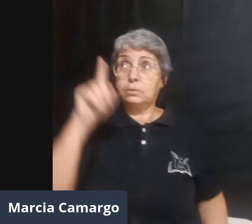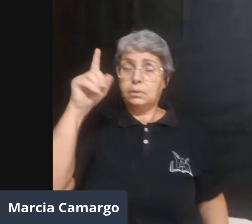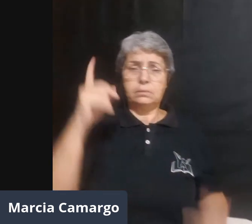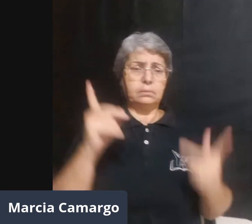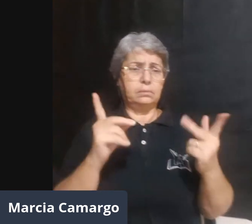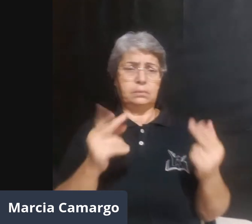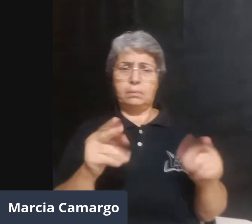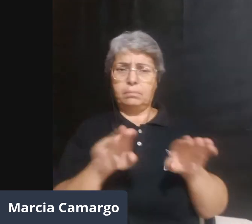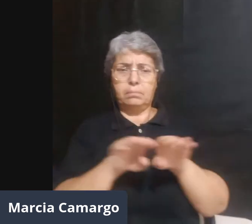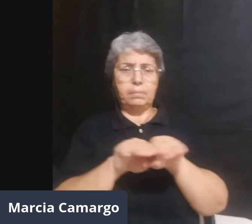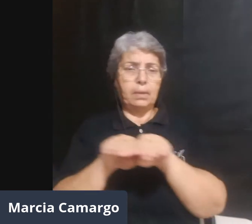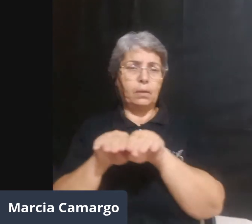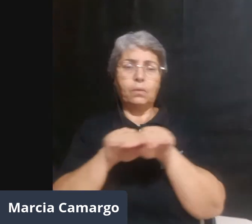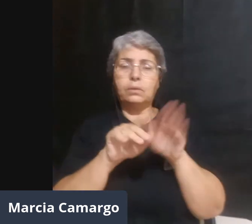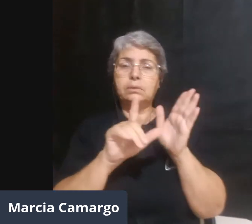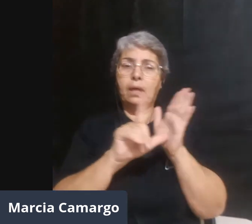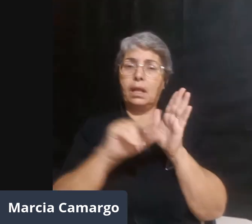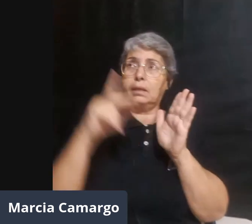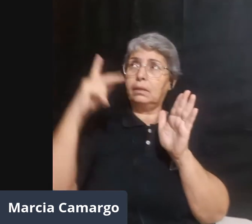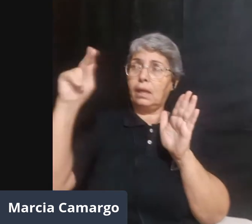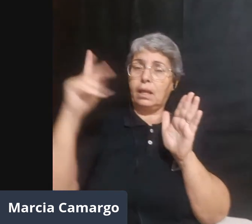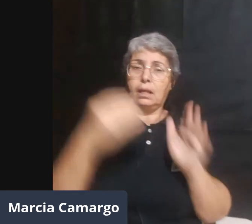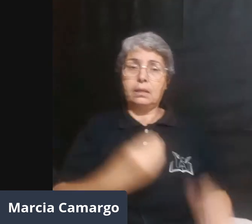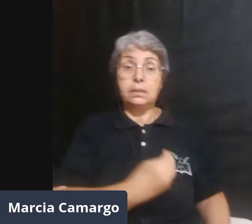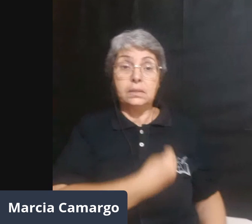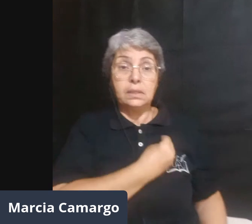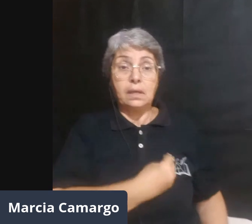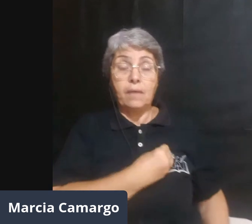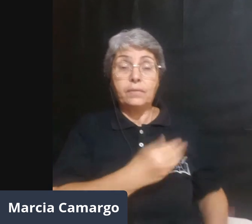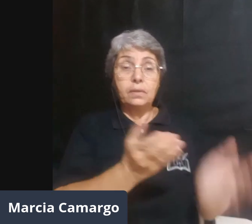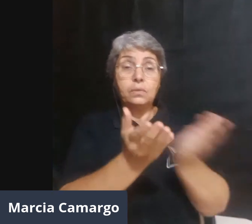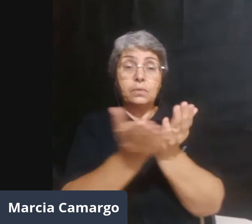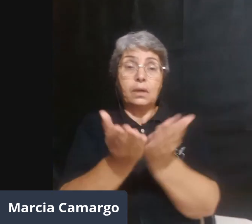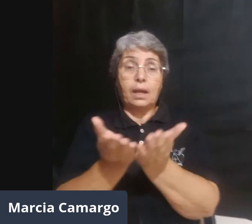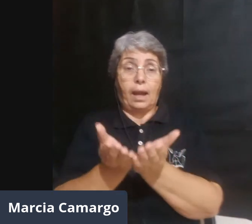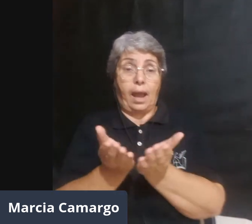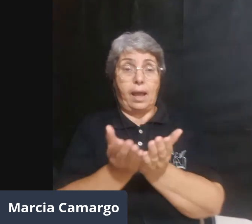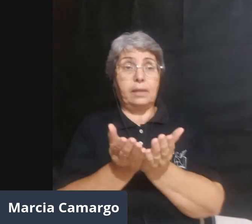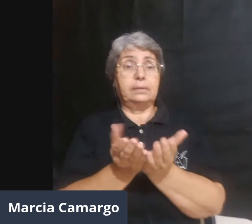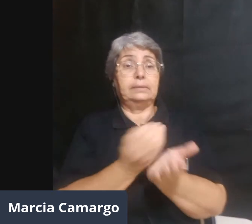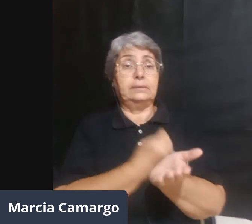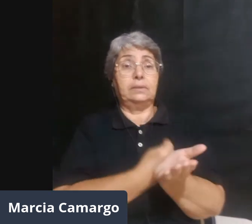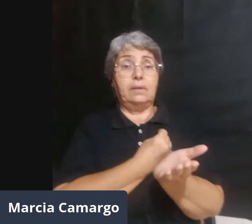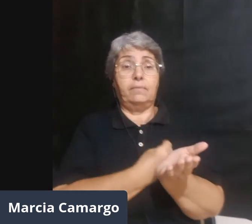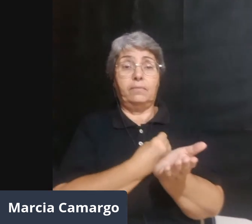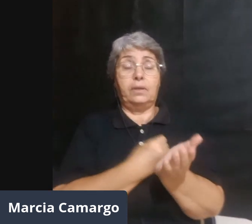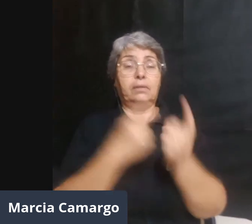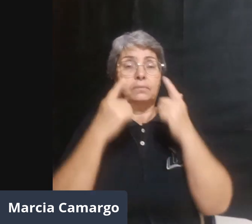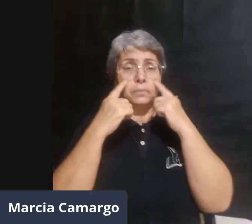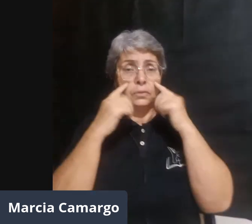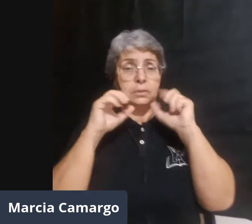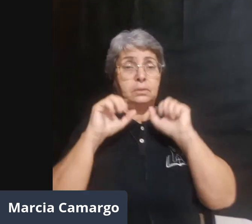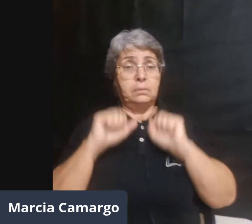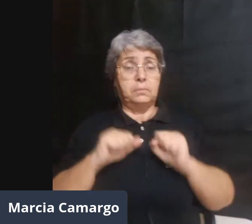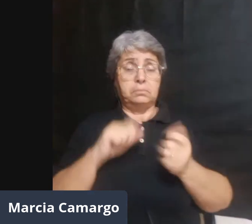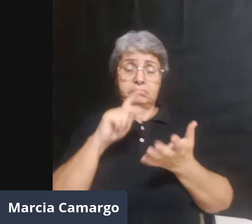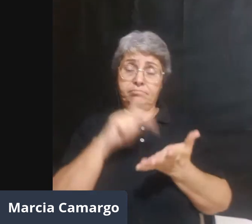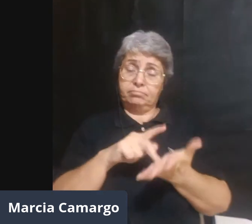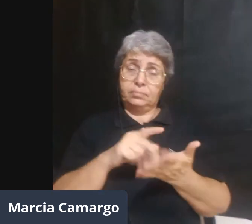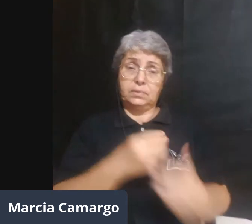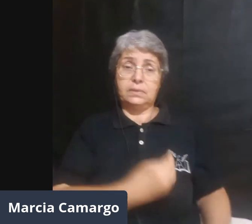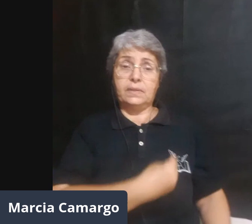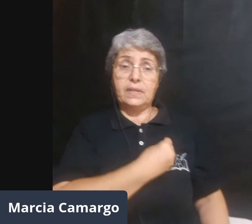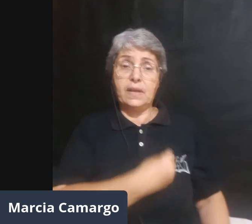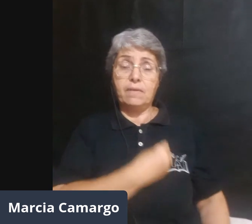por princípio na vida do crente, é impossível que essa pessoa não dê testemunho. A vida dele será uma